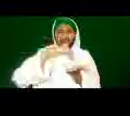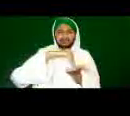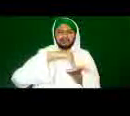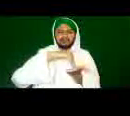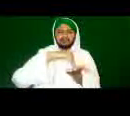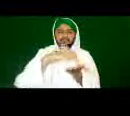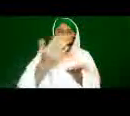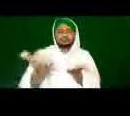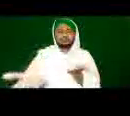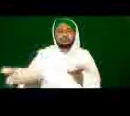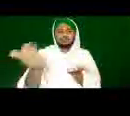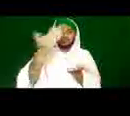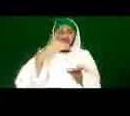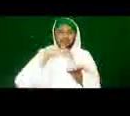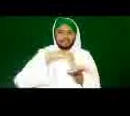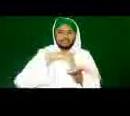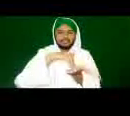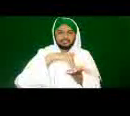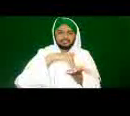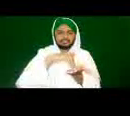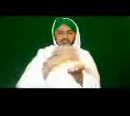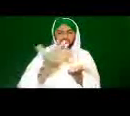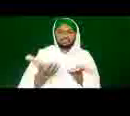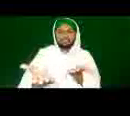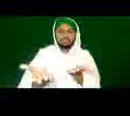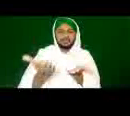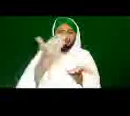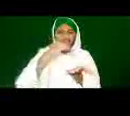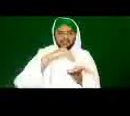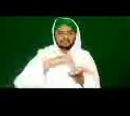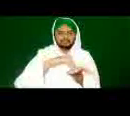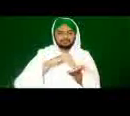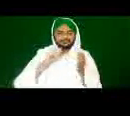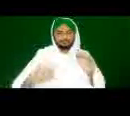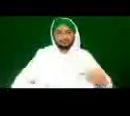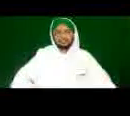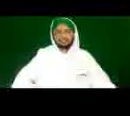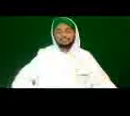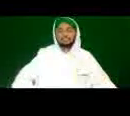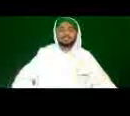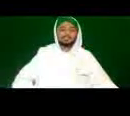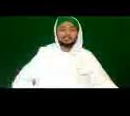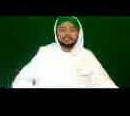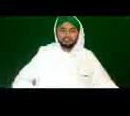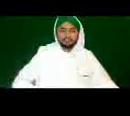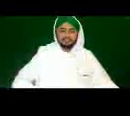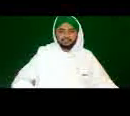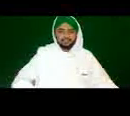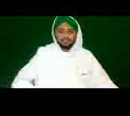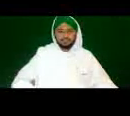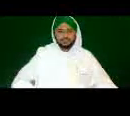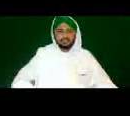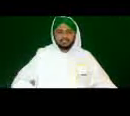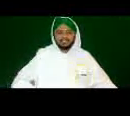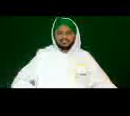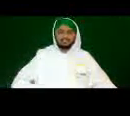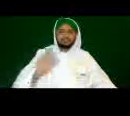آنا آنا، ٹھیک ہے، آنا جانا، جانا 3 انگلیوں